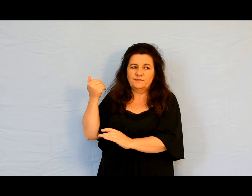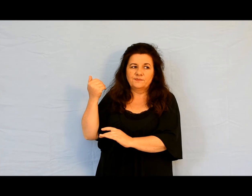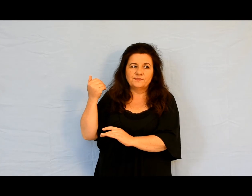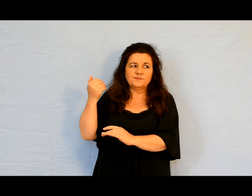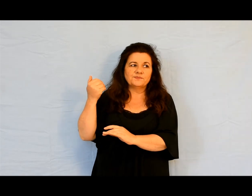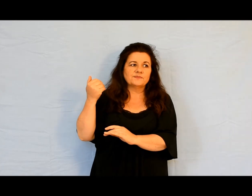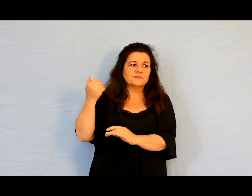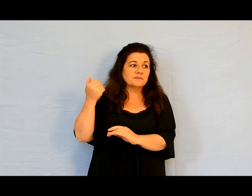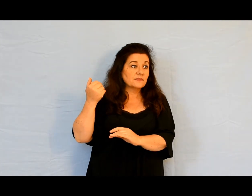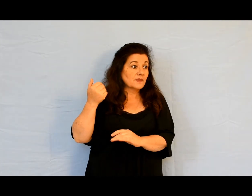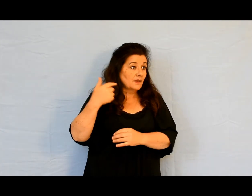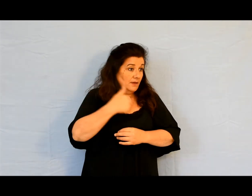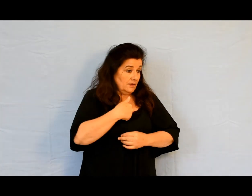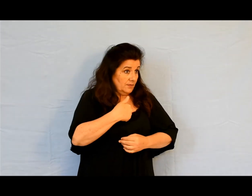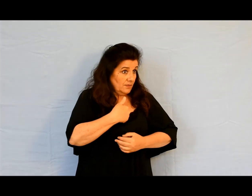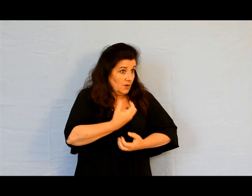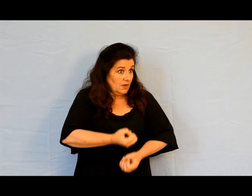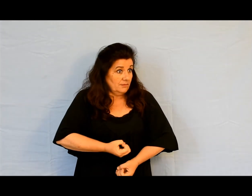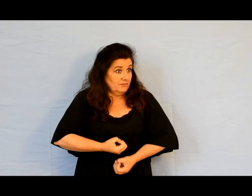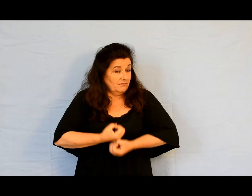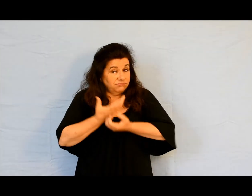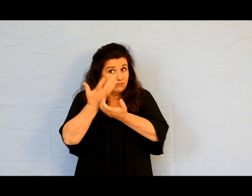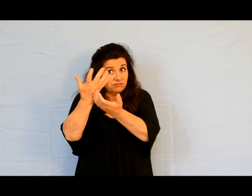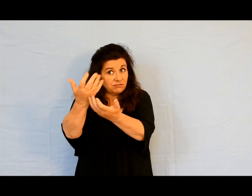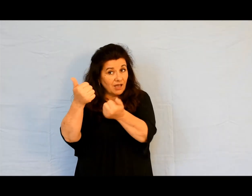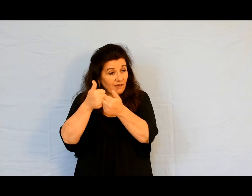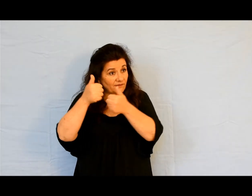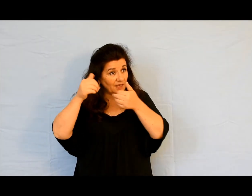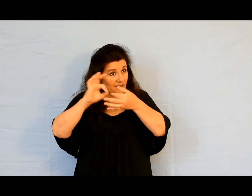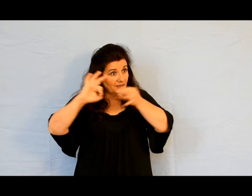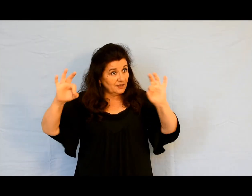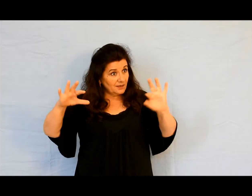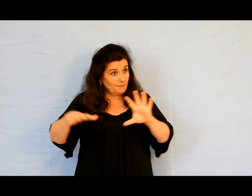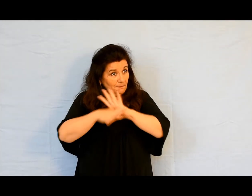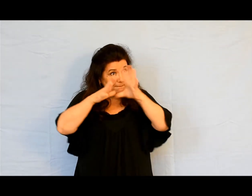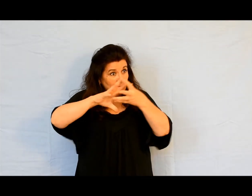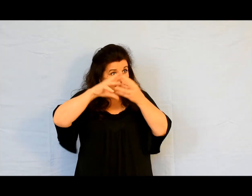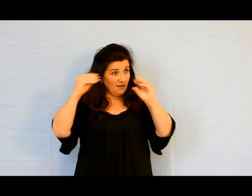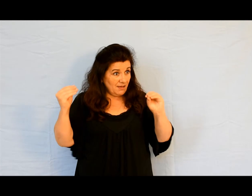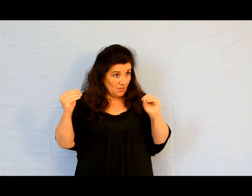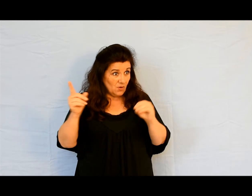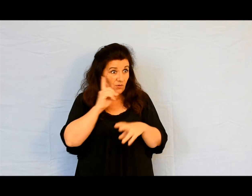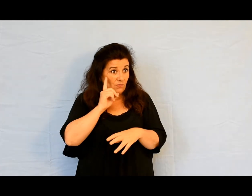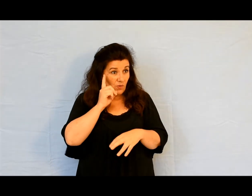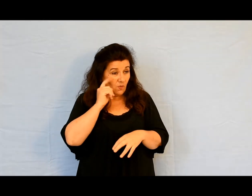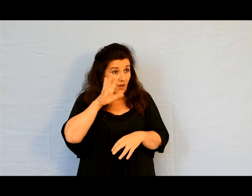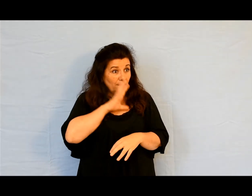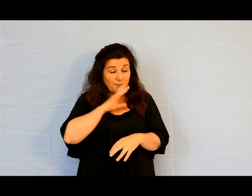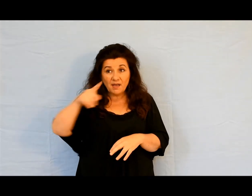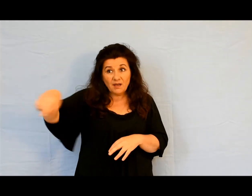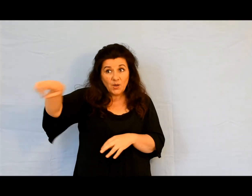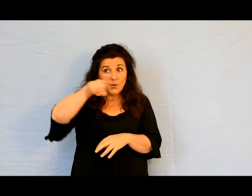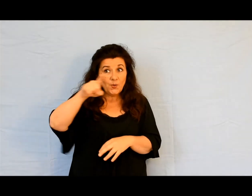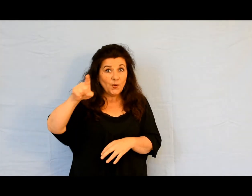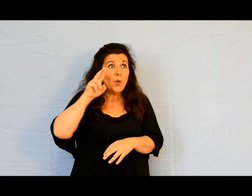Si je leur parle en parabole, c'est parce qu'ils regardent sans regarder, et qu'ils